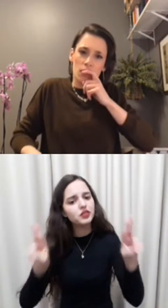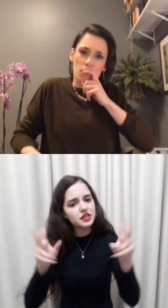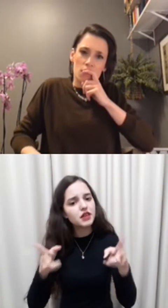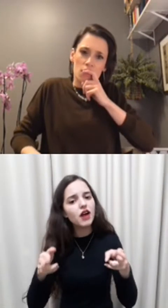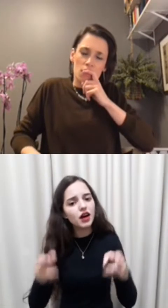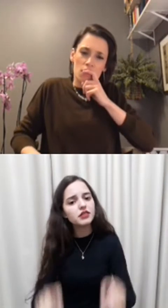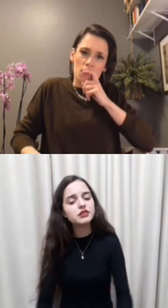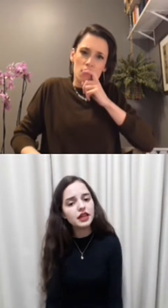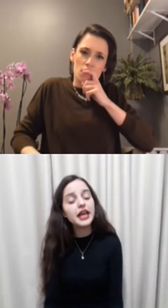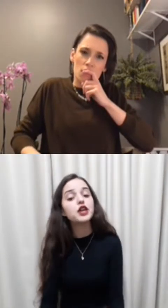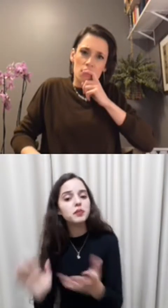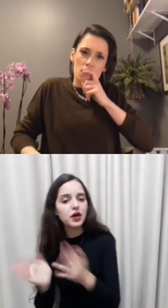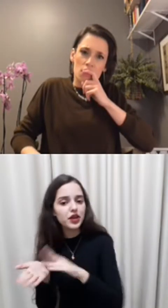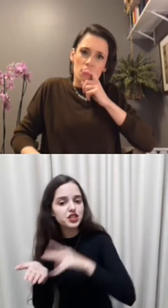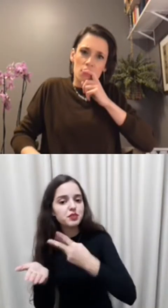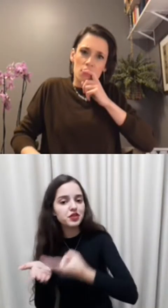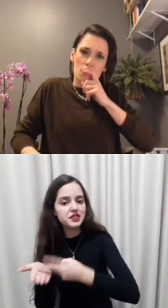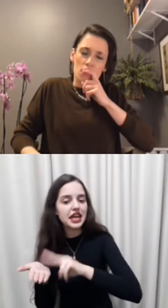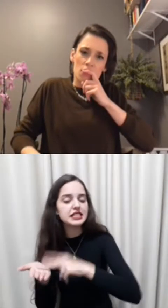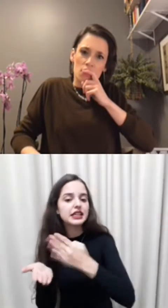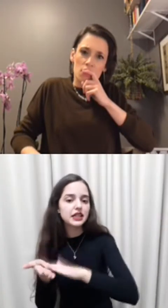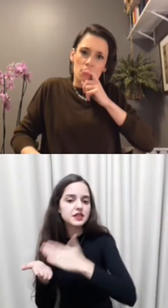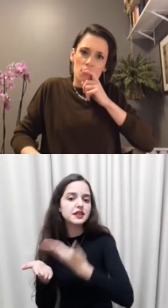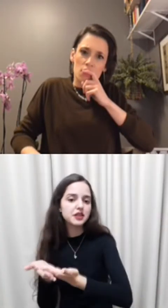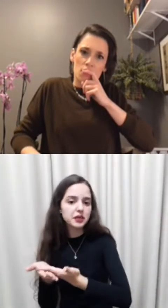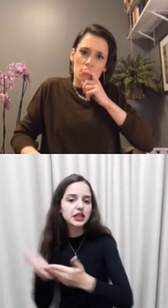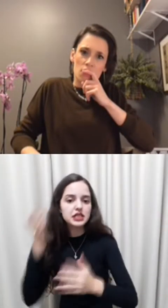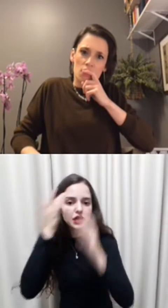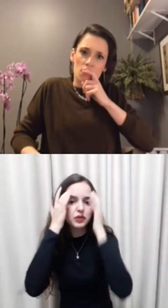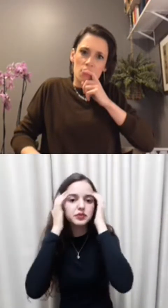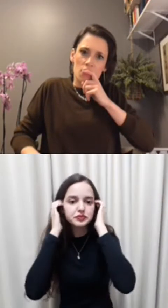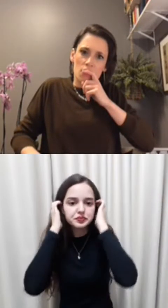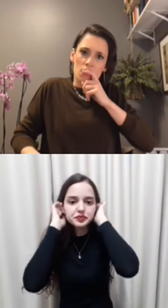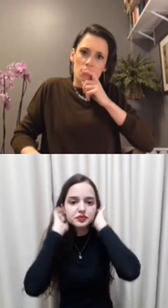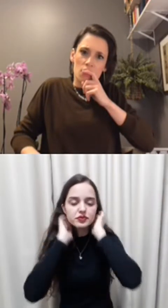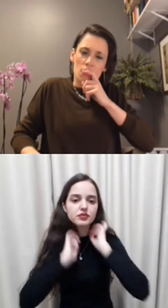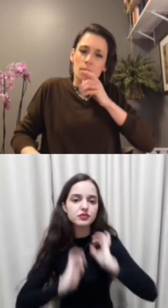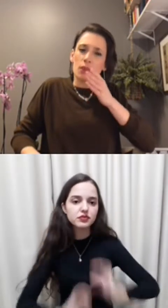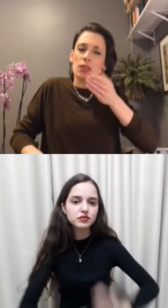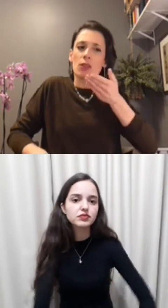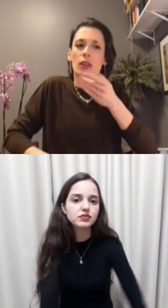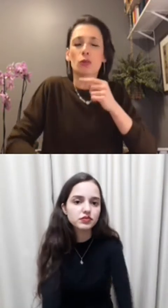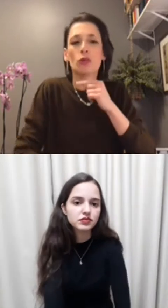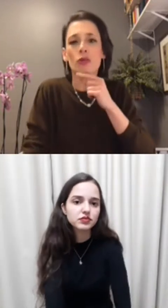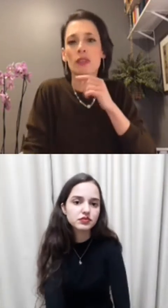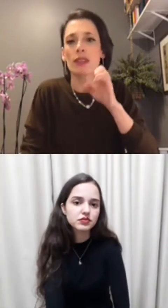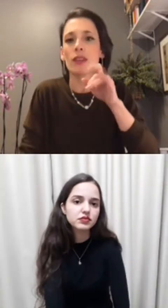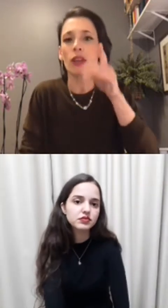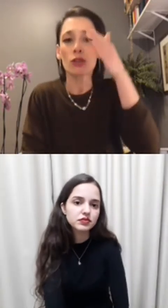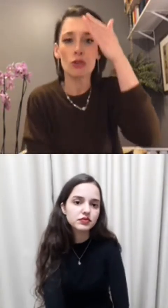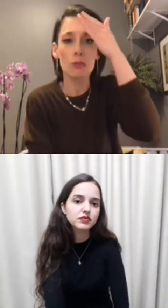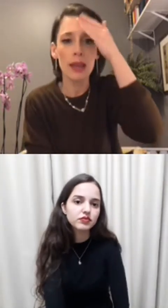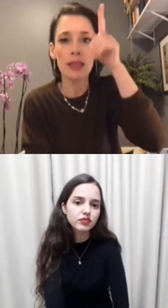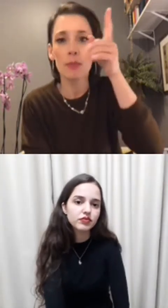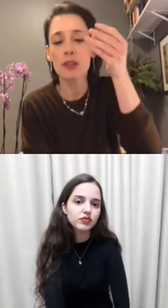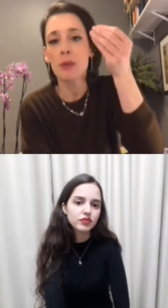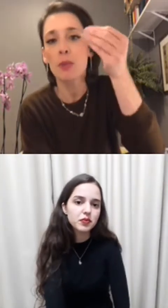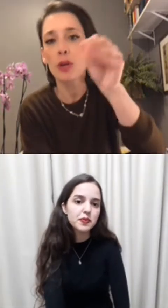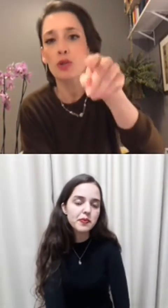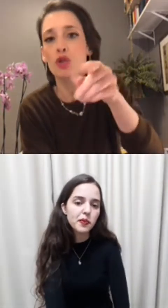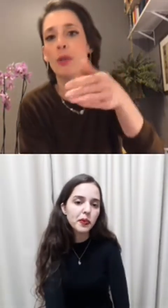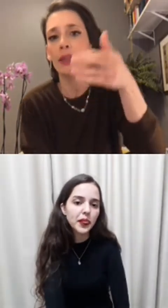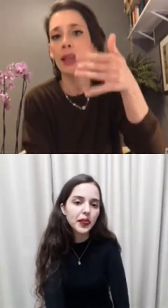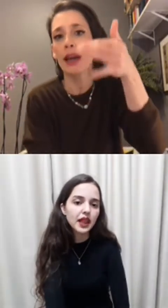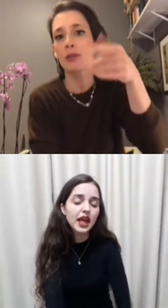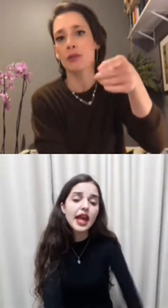UFSC igual. E o meu é de proficiência em tradução e interpretação. Mas agora eu dúvida. Se alguém souber, depois me põe